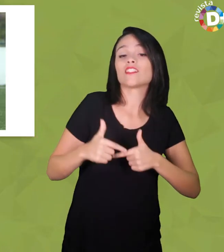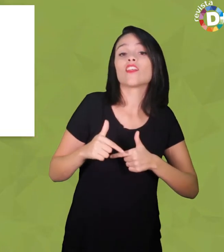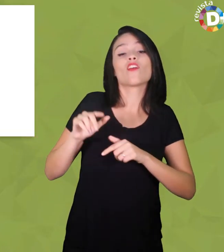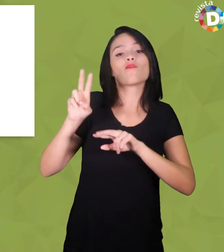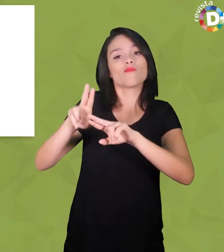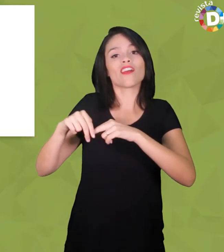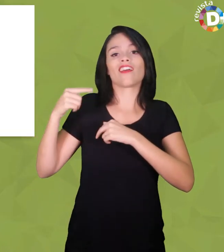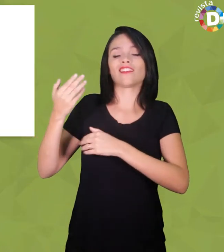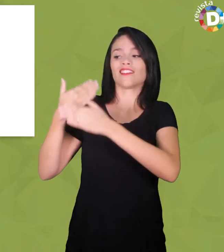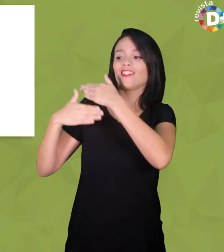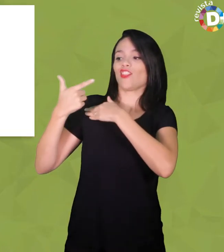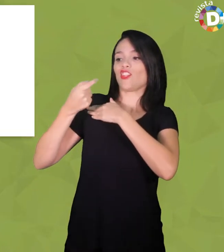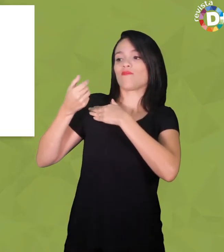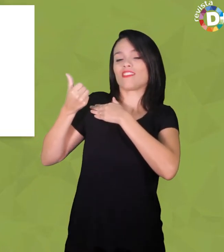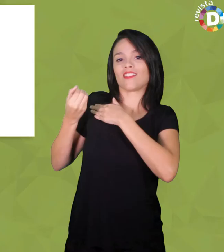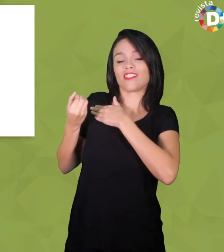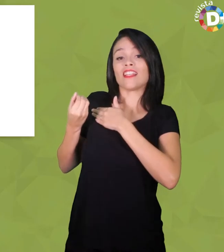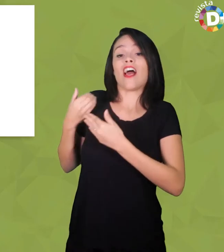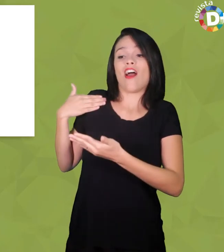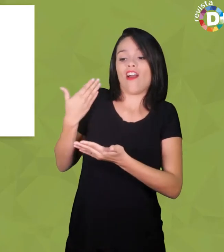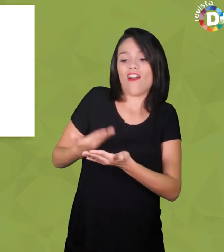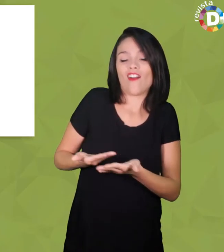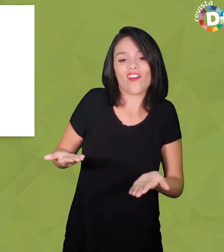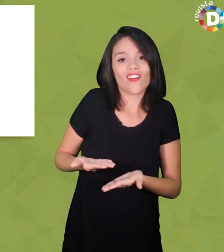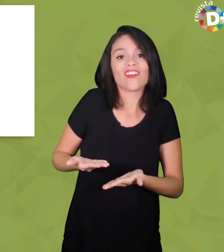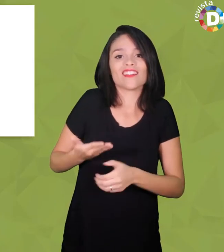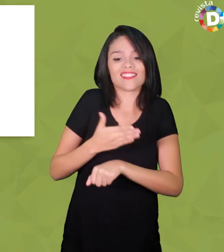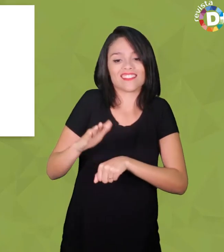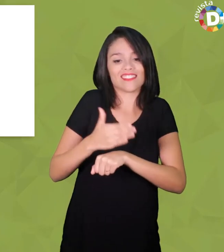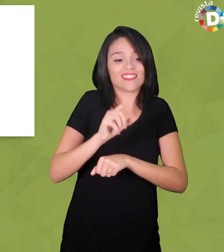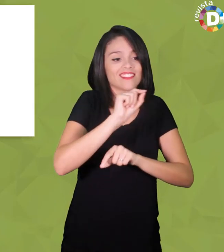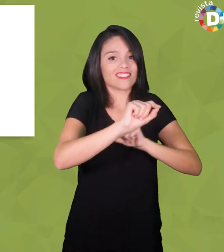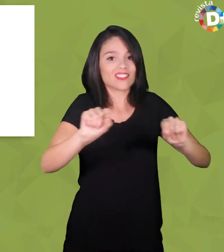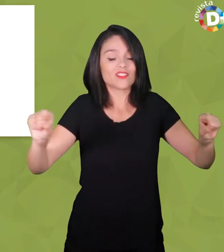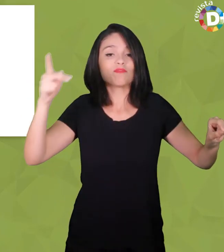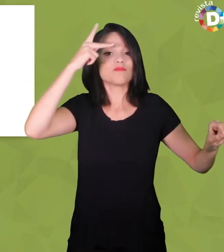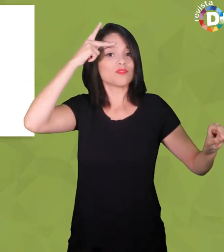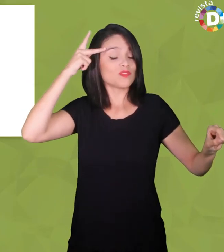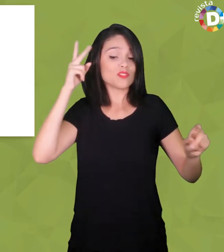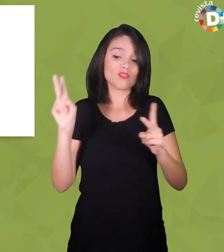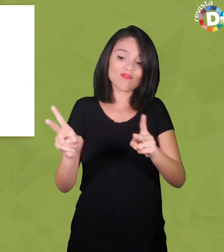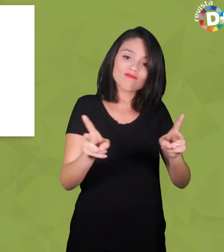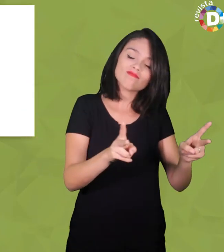é fundamental que um legado como esse sirva como primeiro